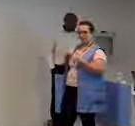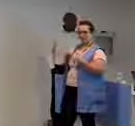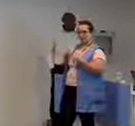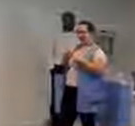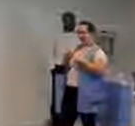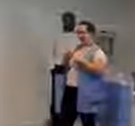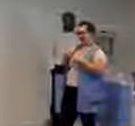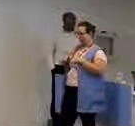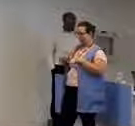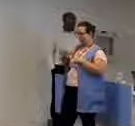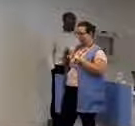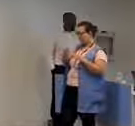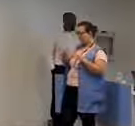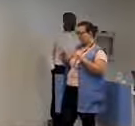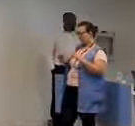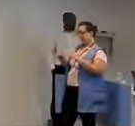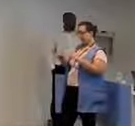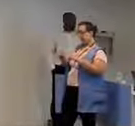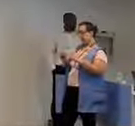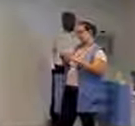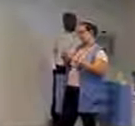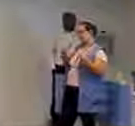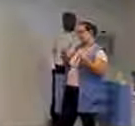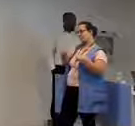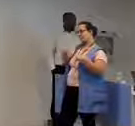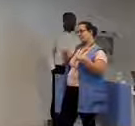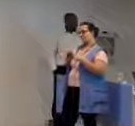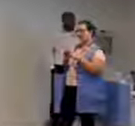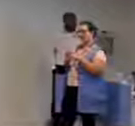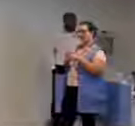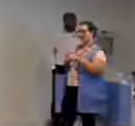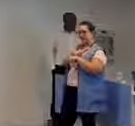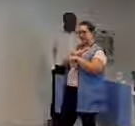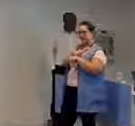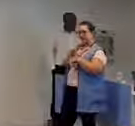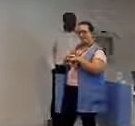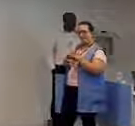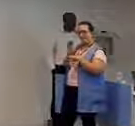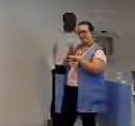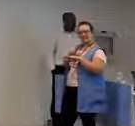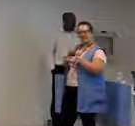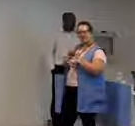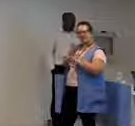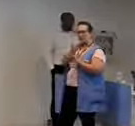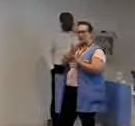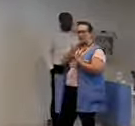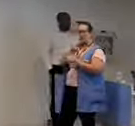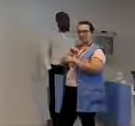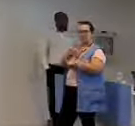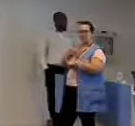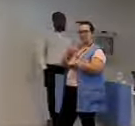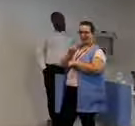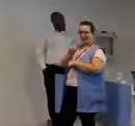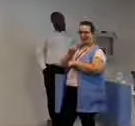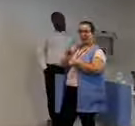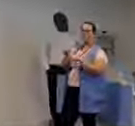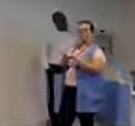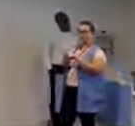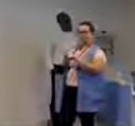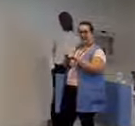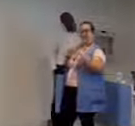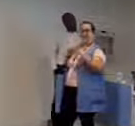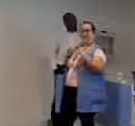são vocês, né, que precisam se especializar mais e mais. Precisa investir pesado em